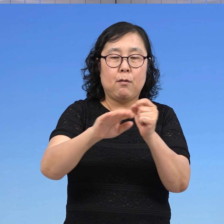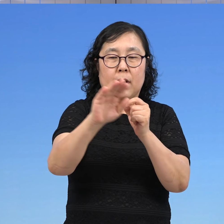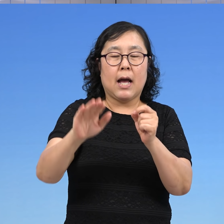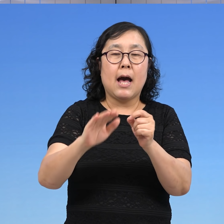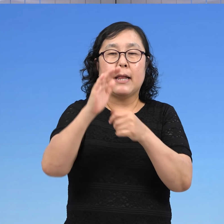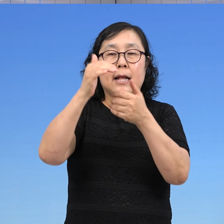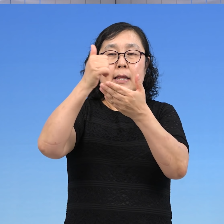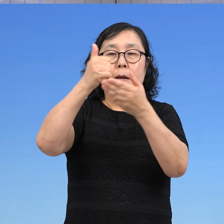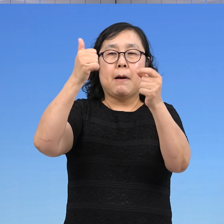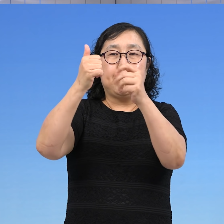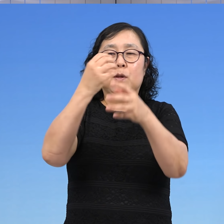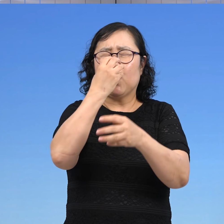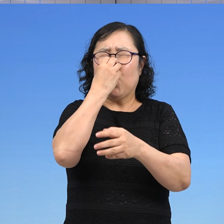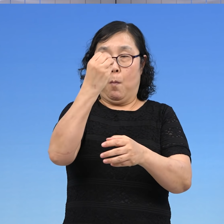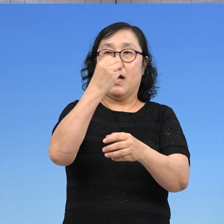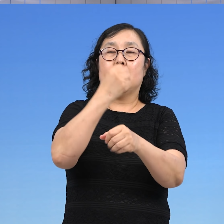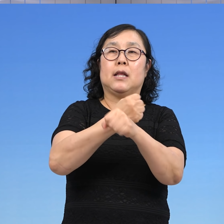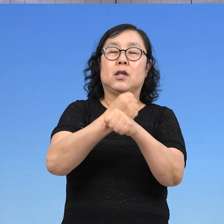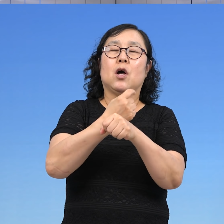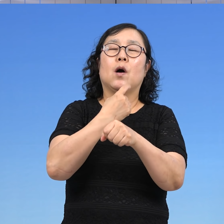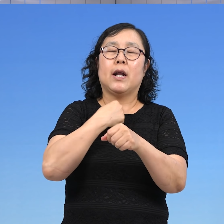하나님 앞에 교만 했던가